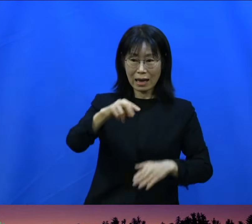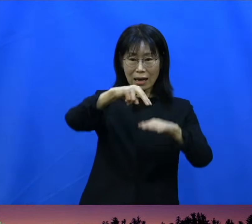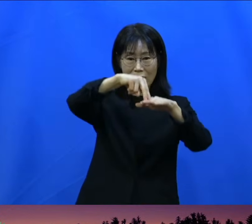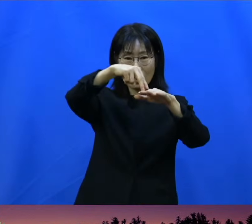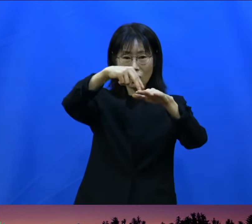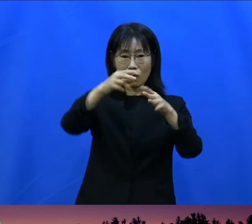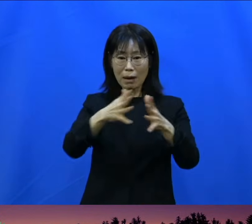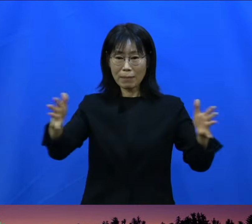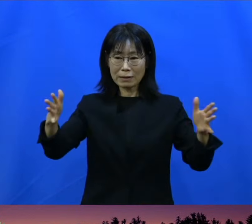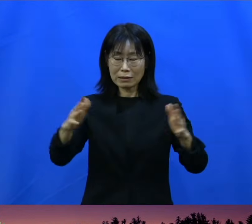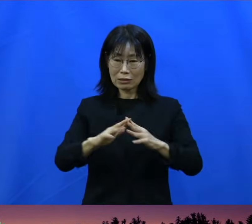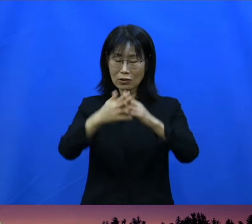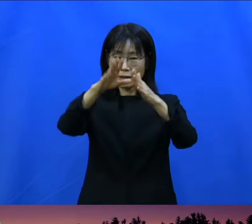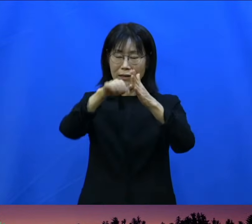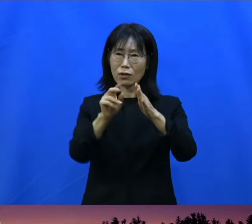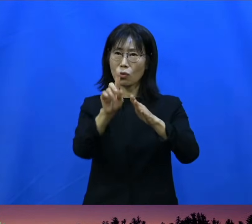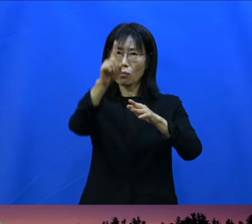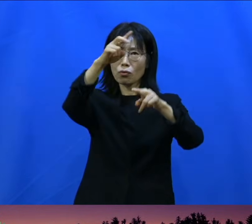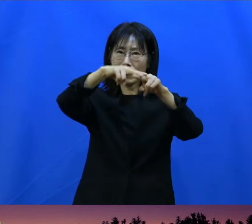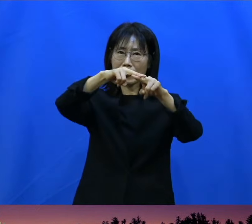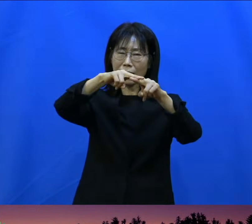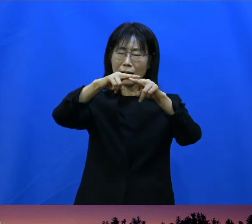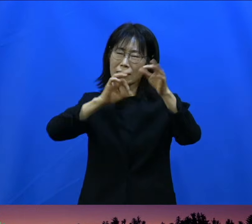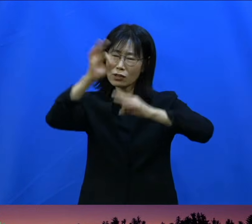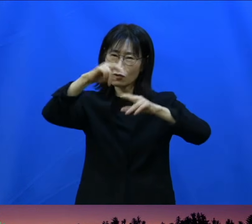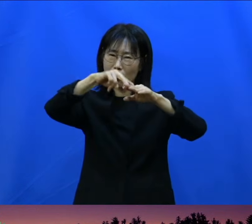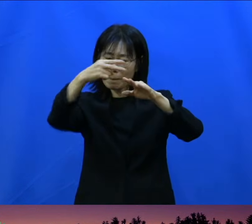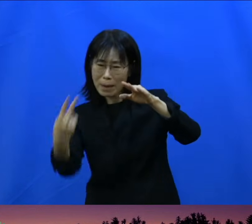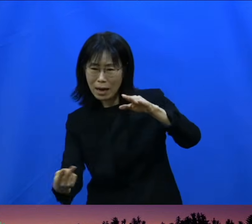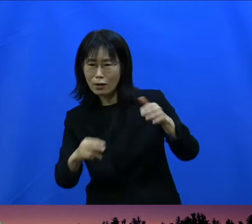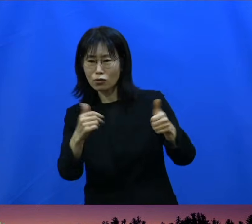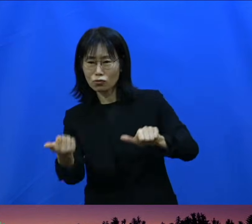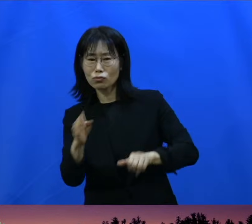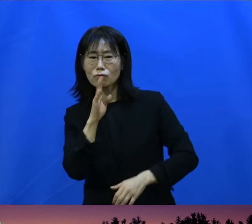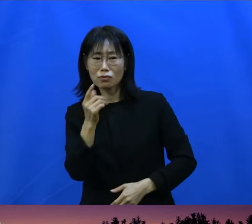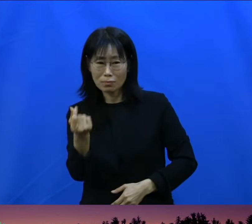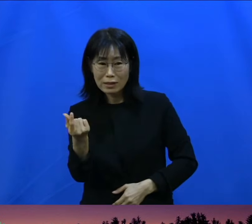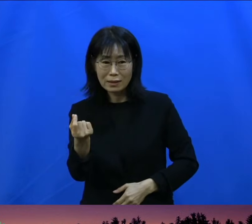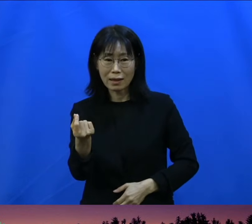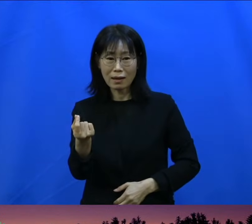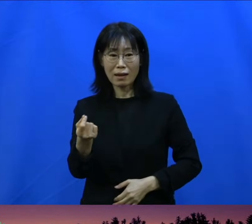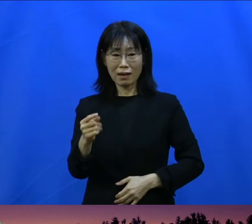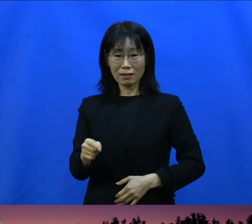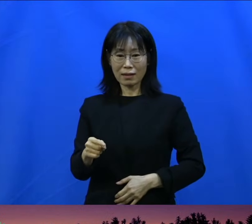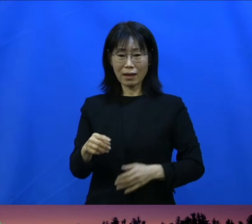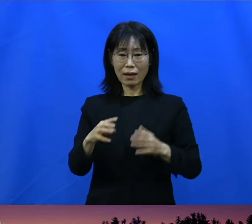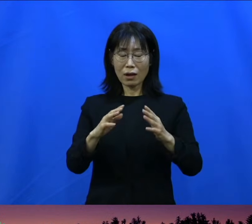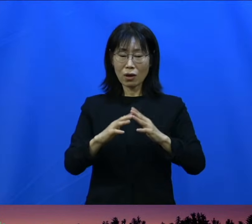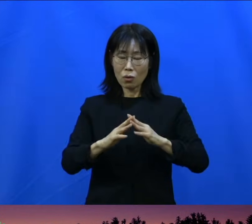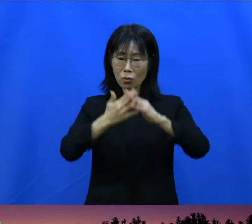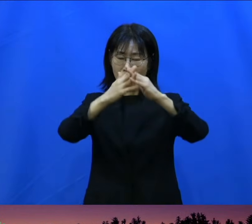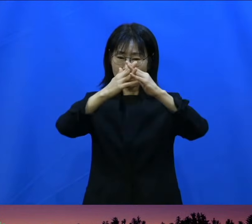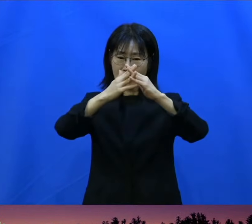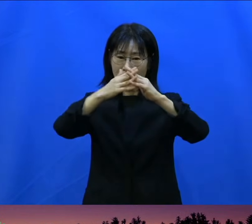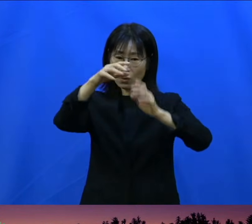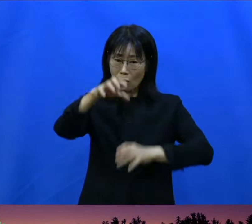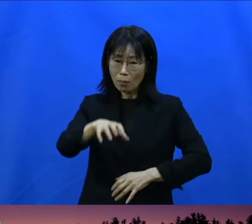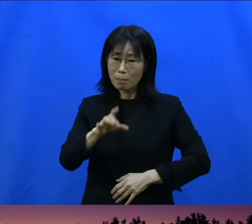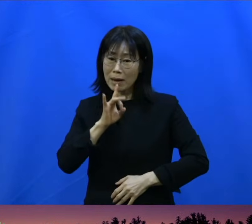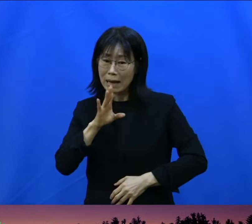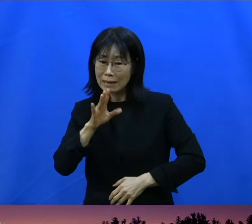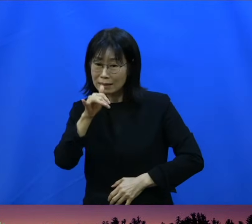성공과 비극이 멀지 않다는 얘기예요. 무엇인가를 이루려고 노력을 했는데 쌓아 올리는 것은 힘들어요. 무너지는 건